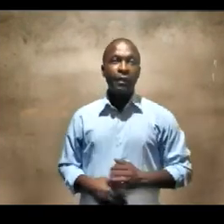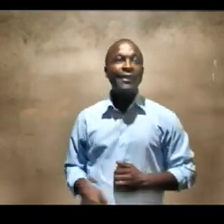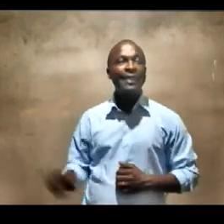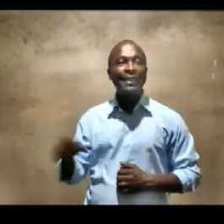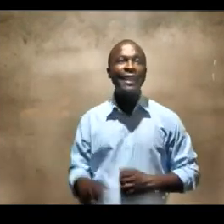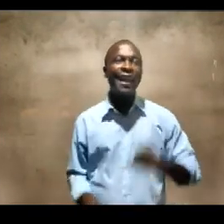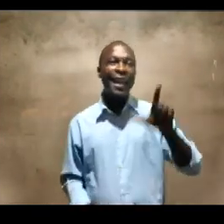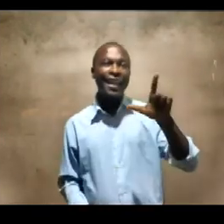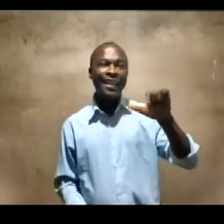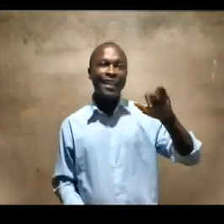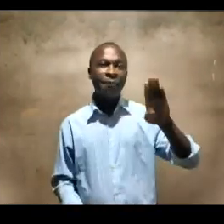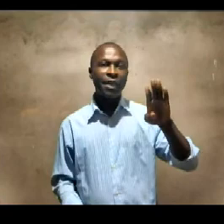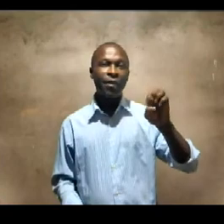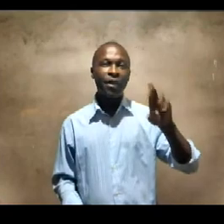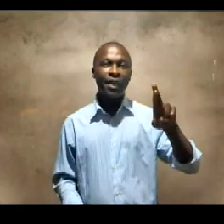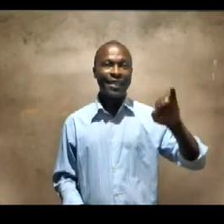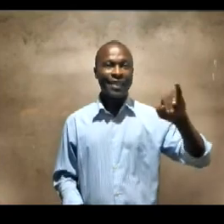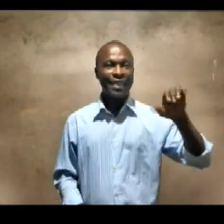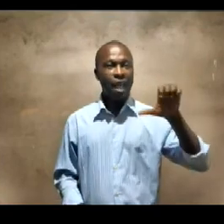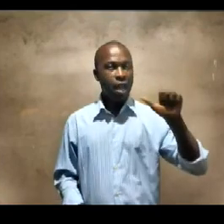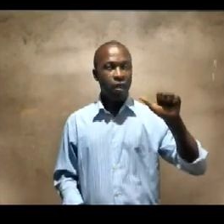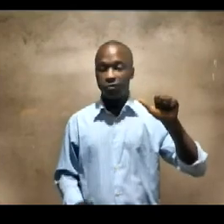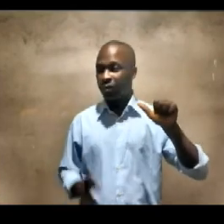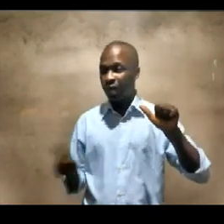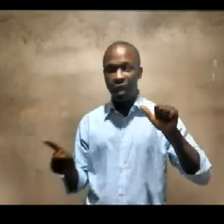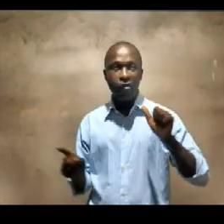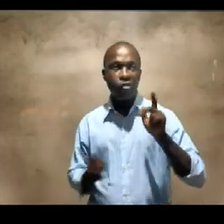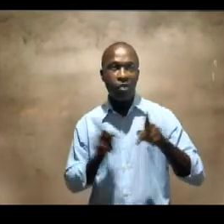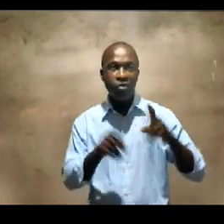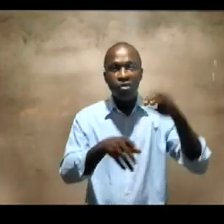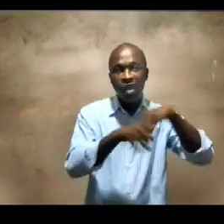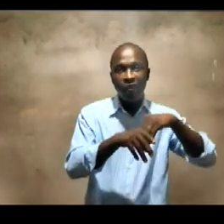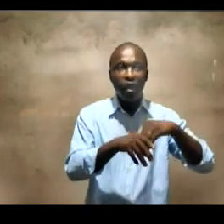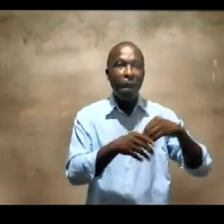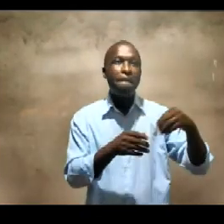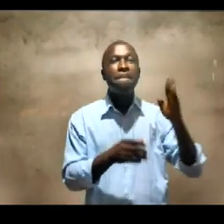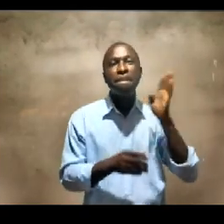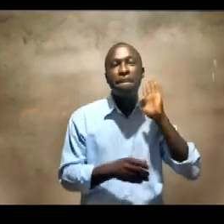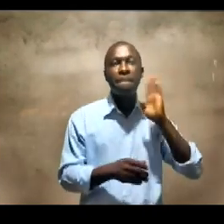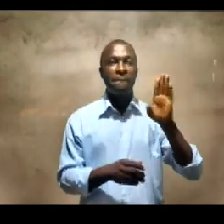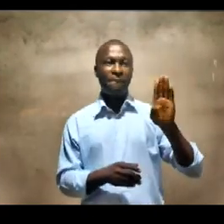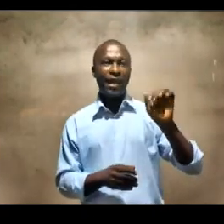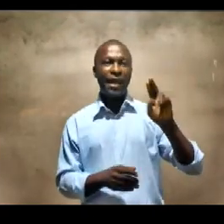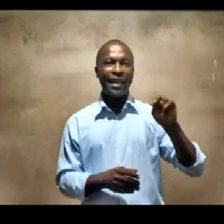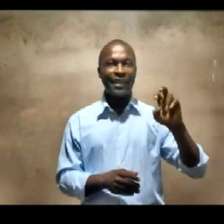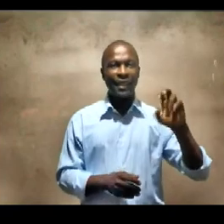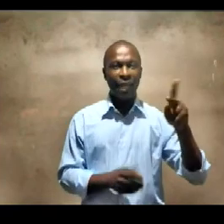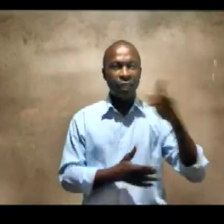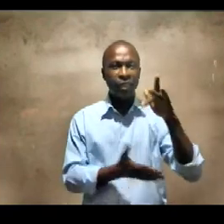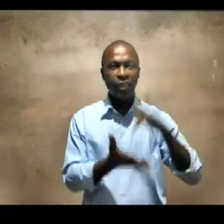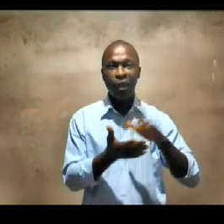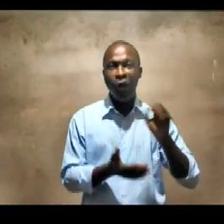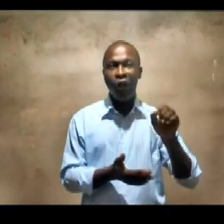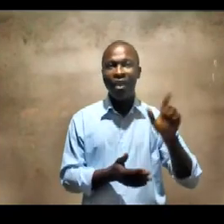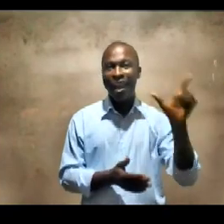Démission du gouverneur de la Banque centrale du Libéria. L'annonce a été faite vendredi par la présidence et George Weah a accepté